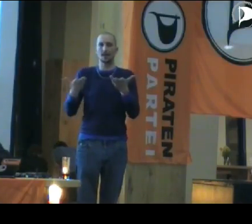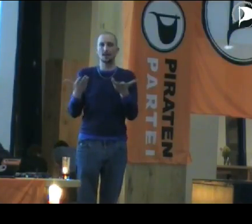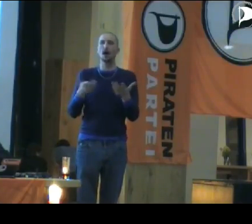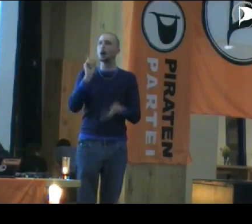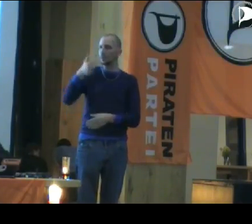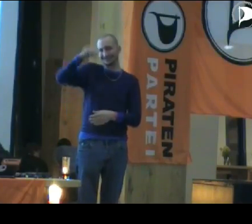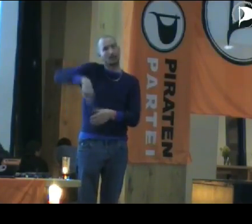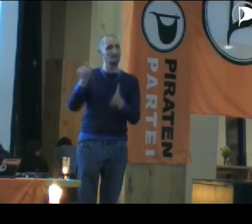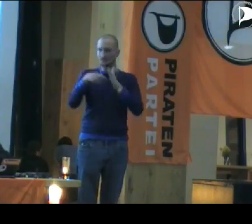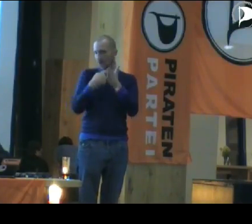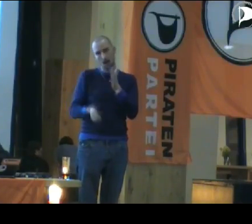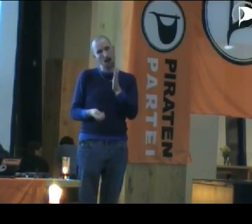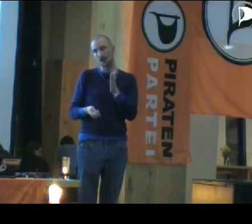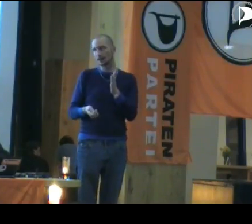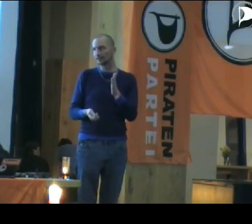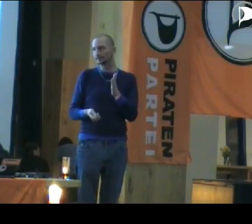um